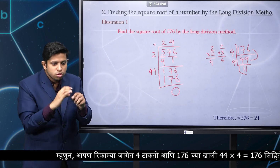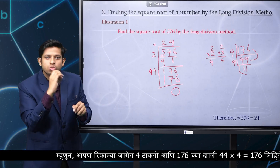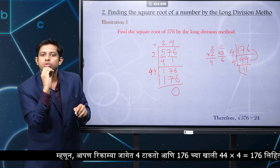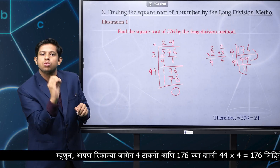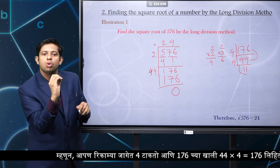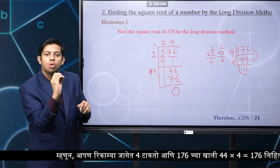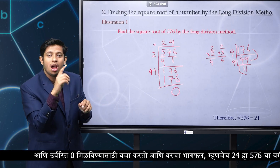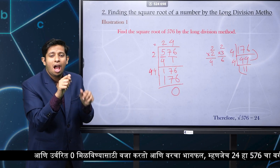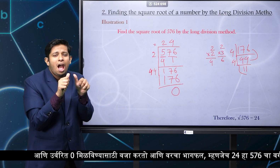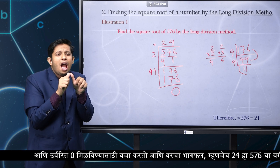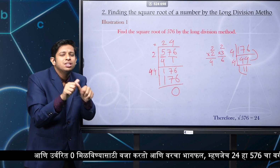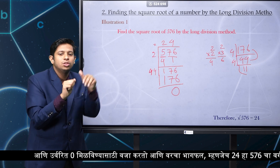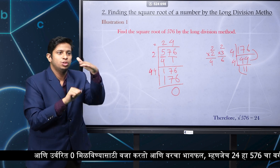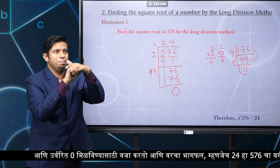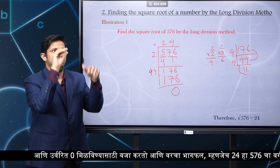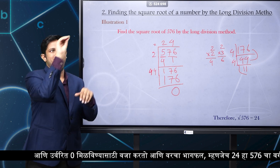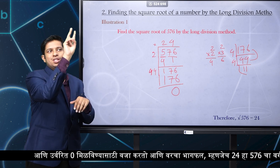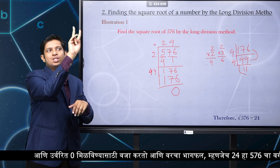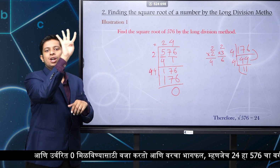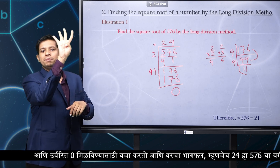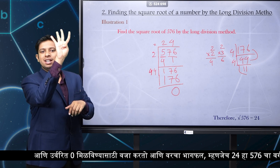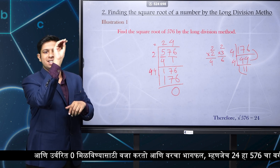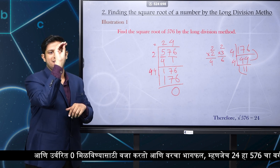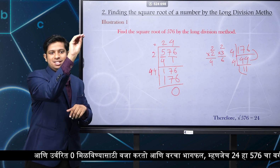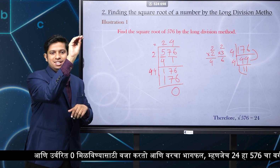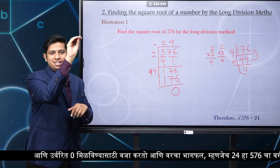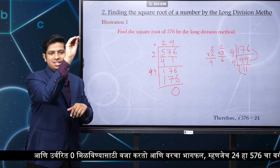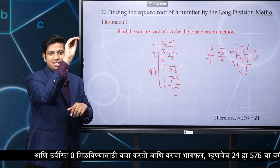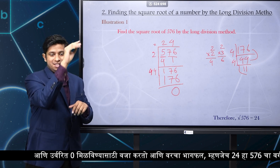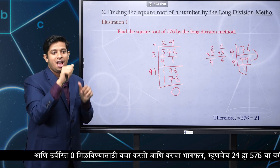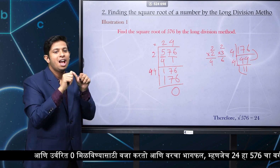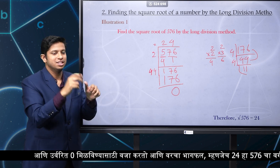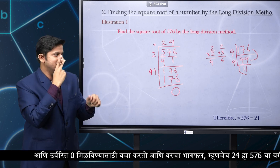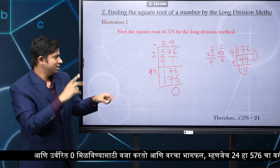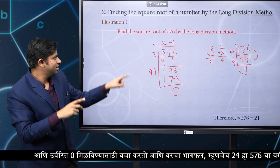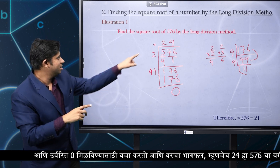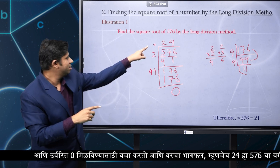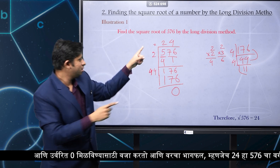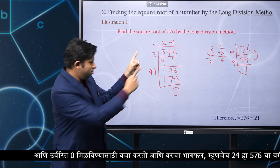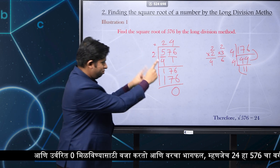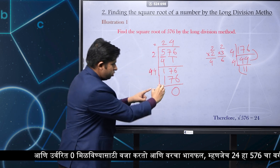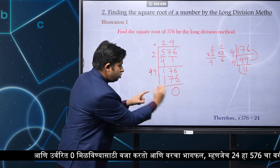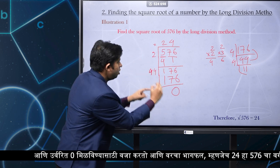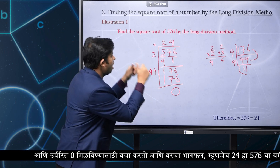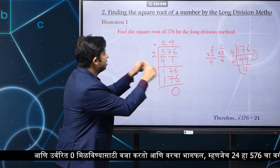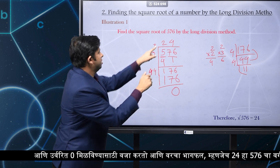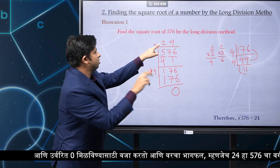176 लिहितो आणि उर्वरित शून्य मिळवण्यासाठी वजा करतो आणि वरचा भागफल म्हणजे 24